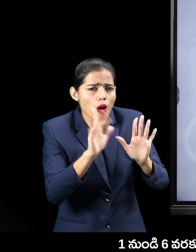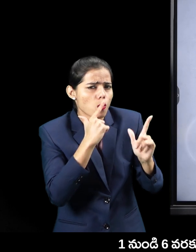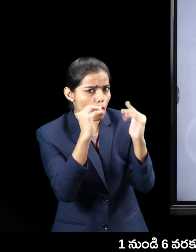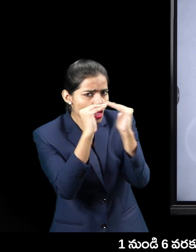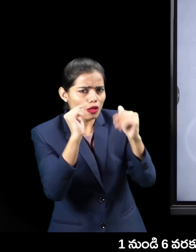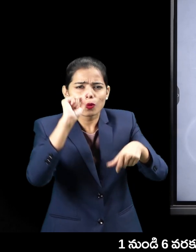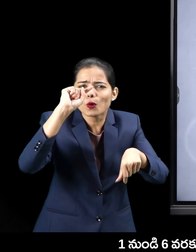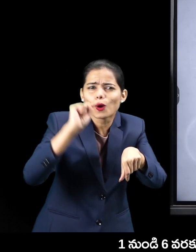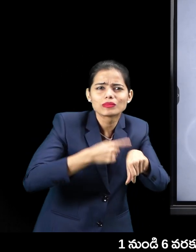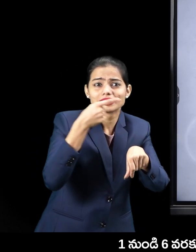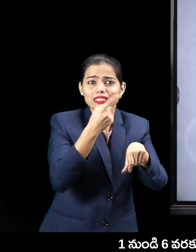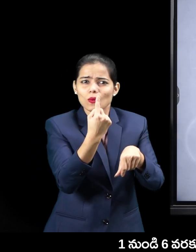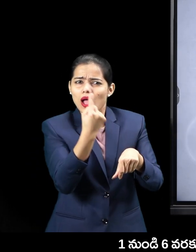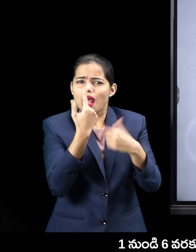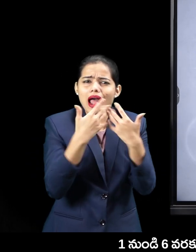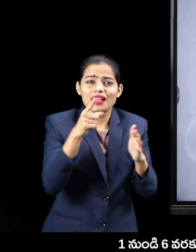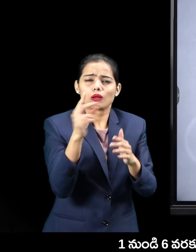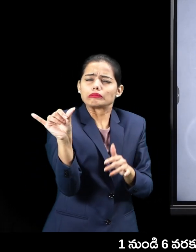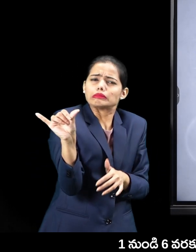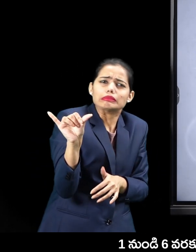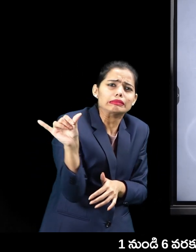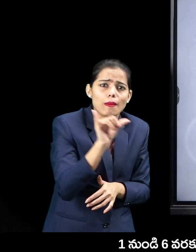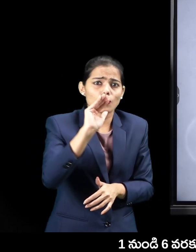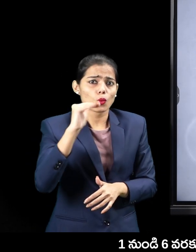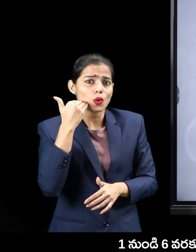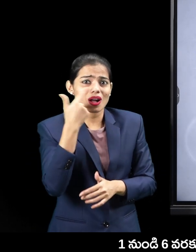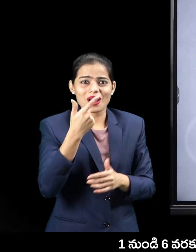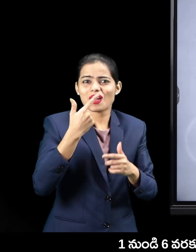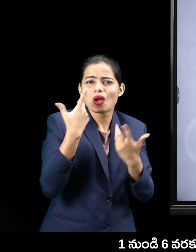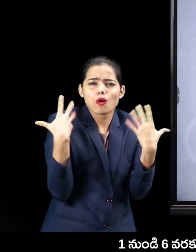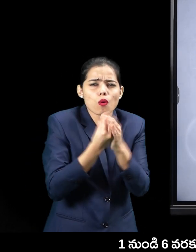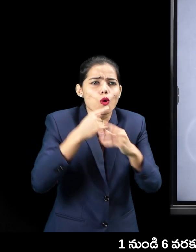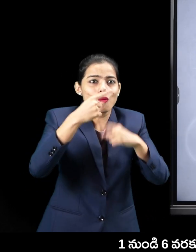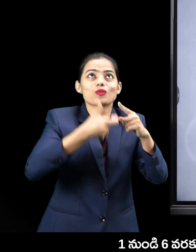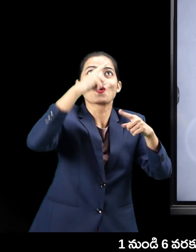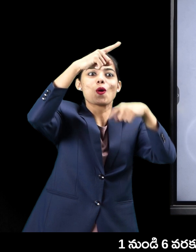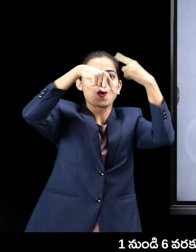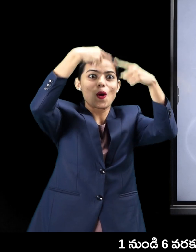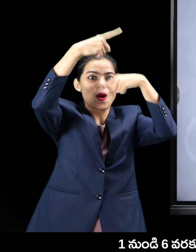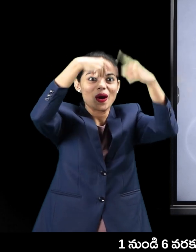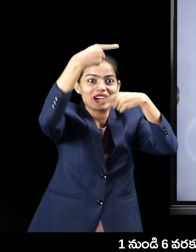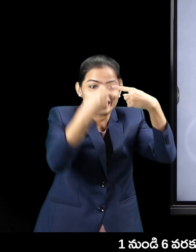1 నుంచి 6 వరకు ఉన్న ప్రతి సంఖ్యను తిరగటానికి సమాన అవకాశం ఉంటుంది.